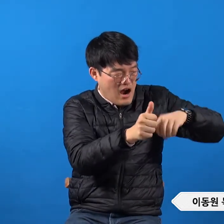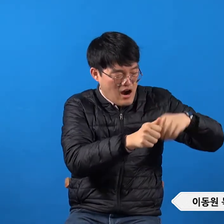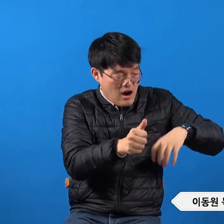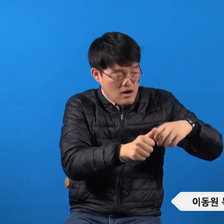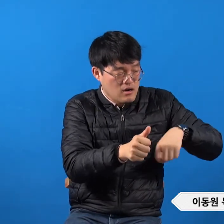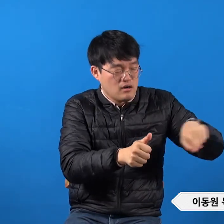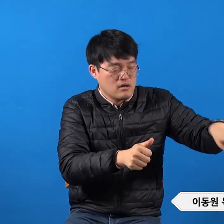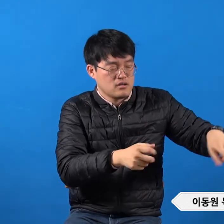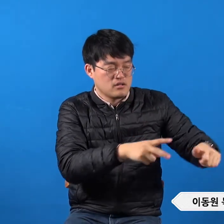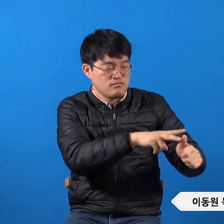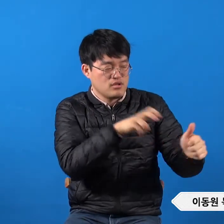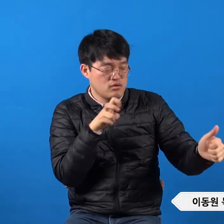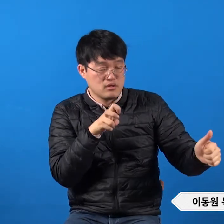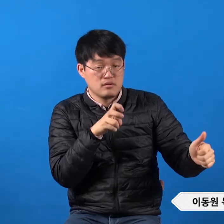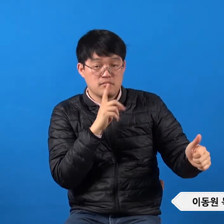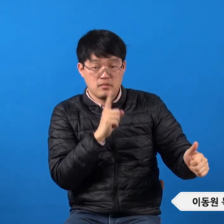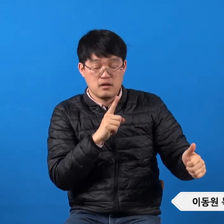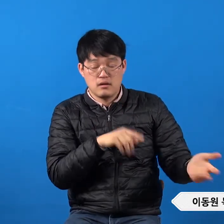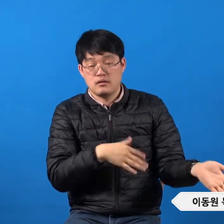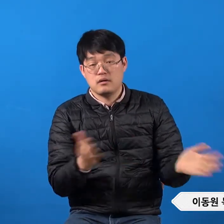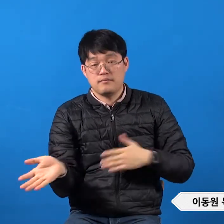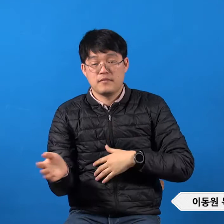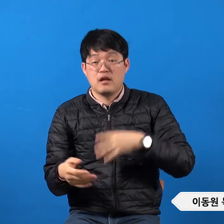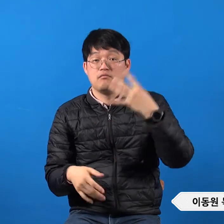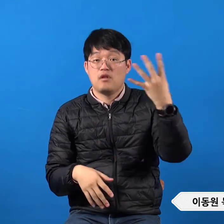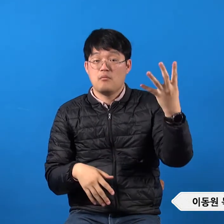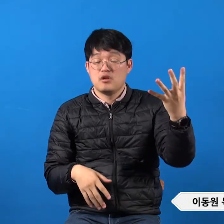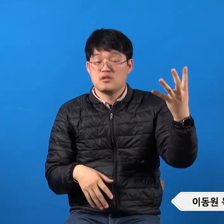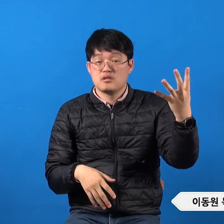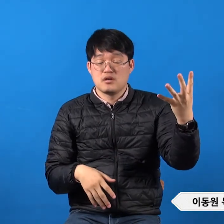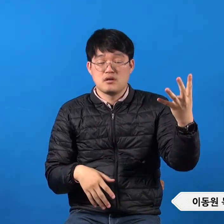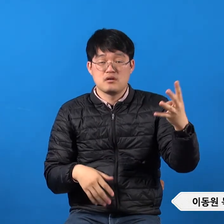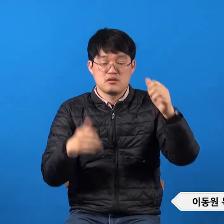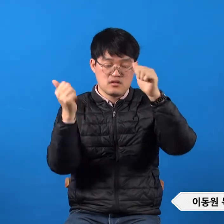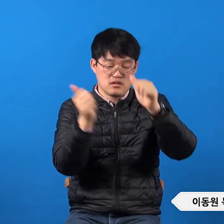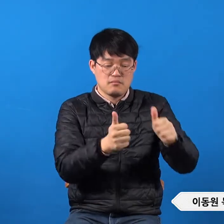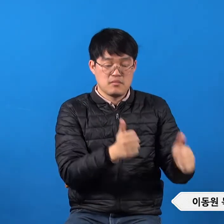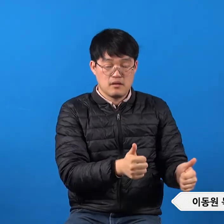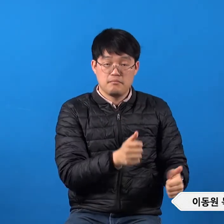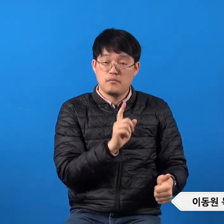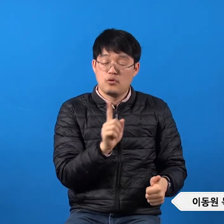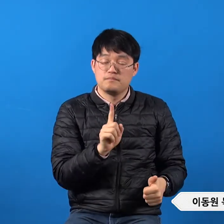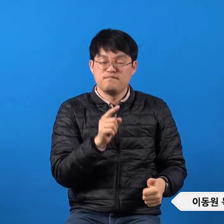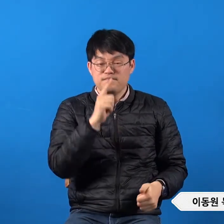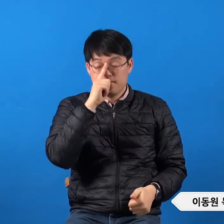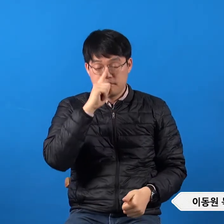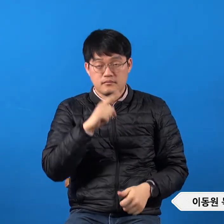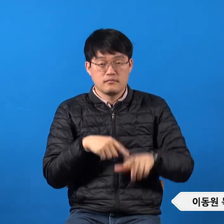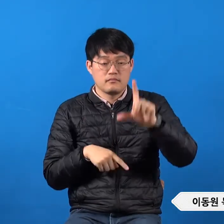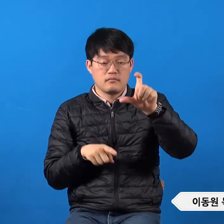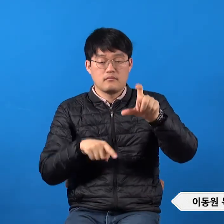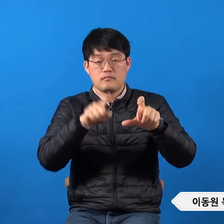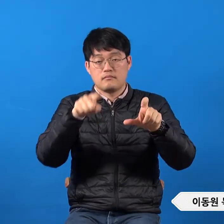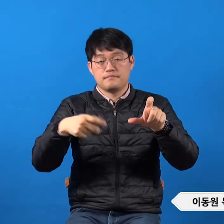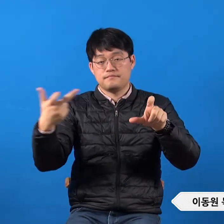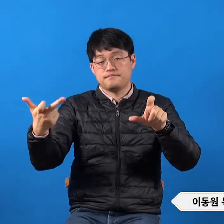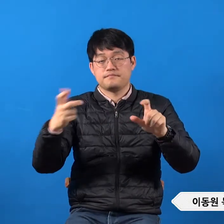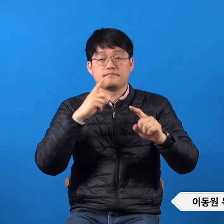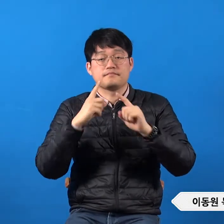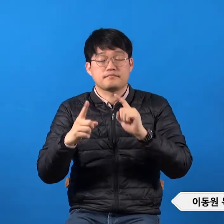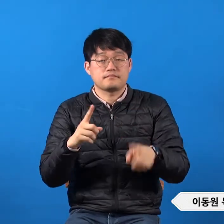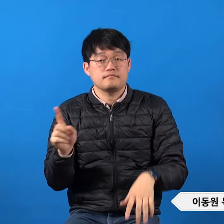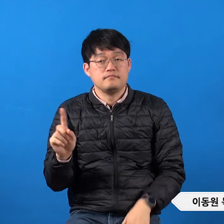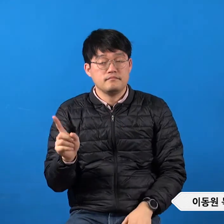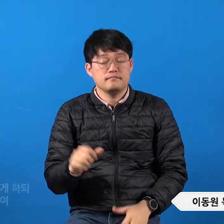자, 그 다음에 이어서 네 번째 화가 여기 성경에 기록되어 있어요. 자, 15절 이하